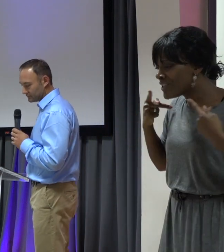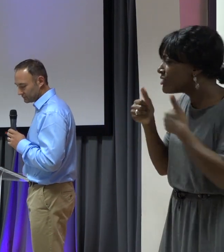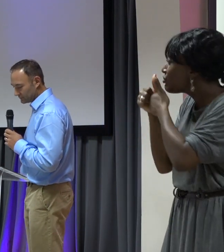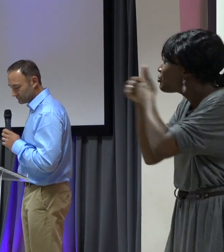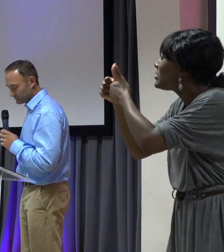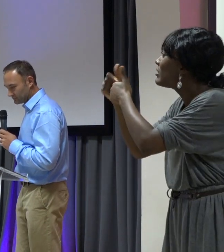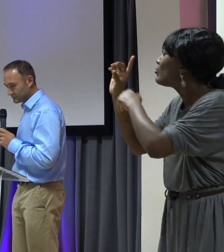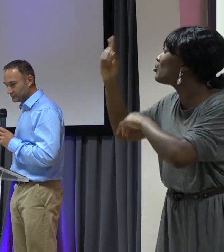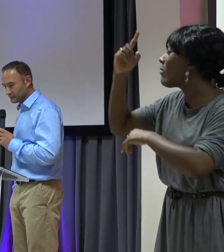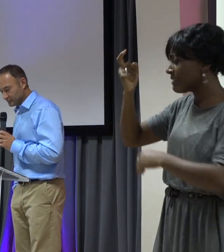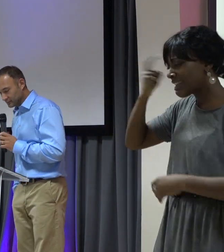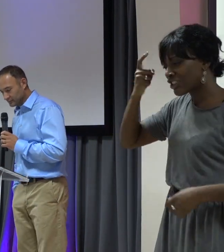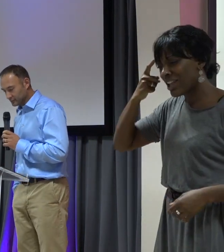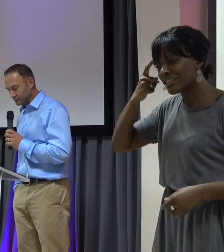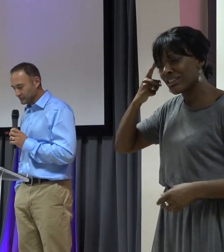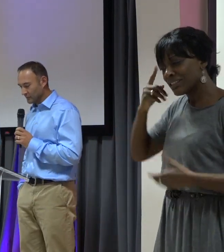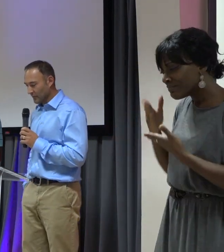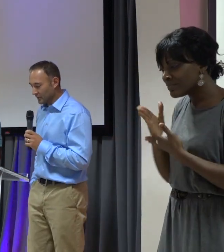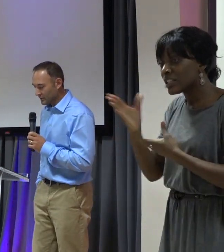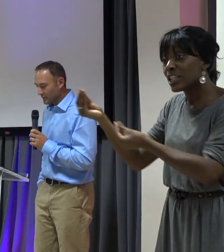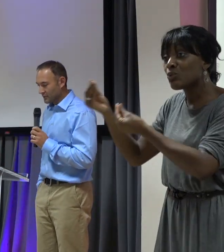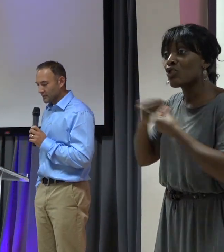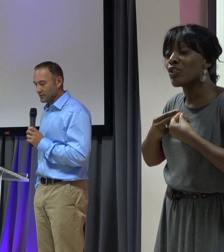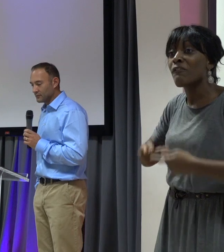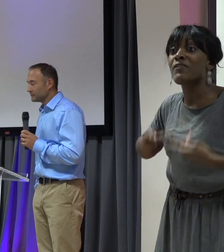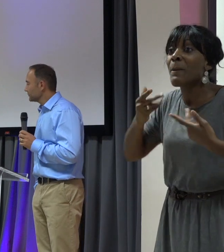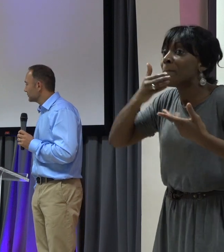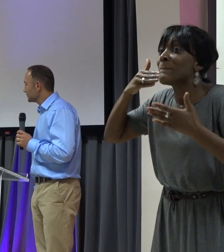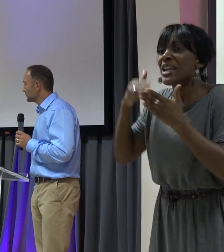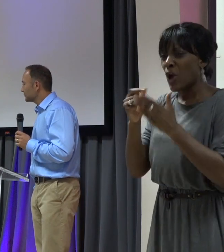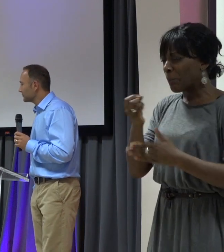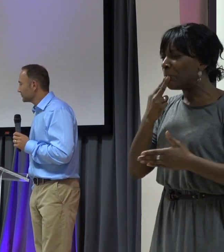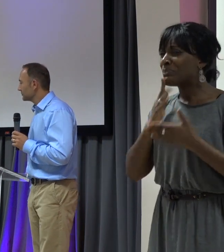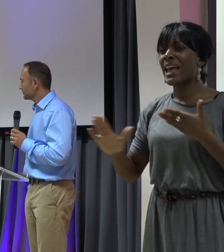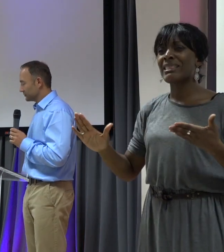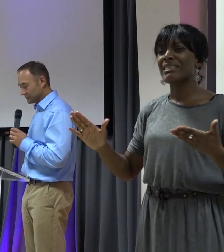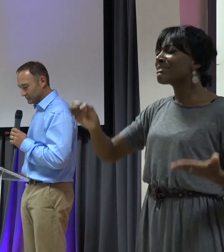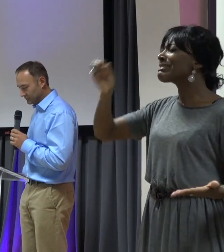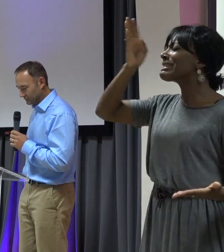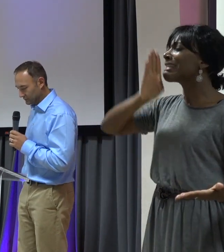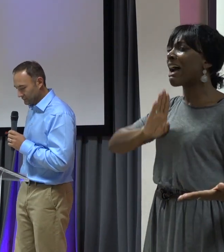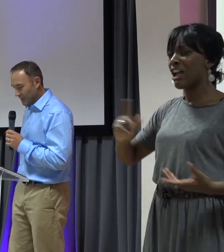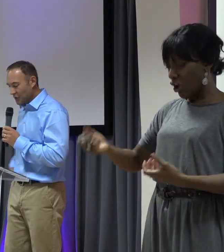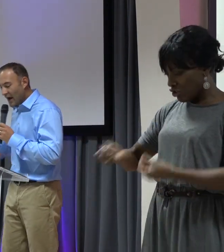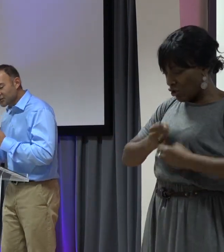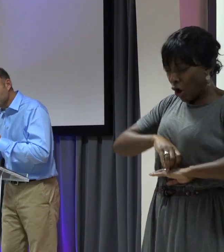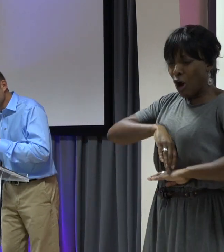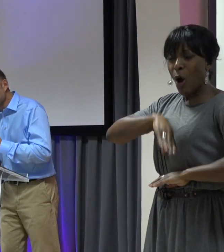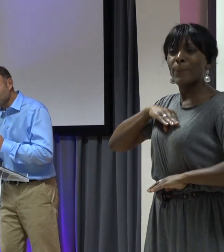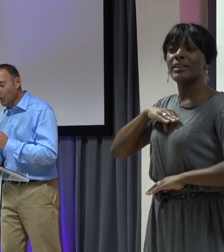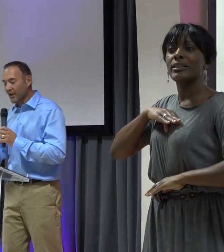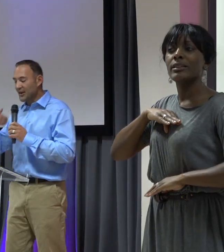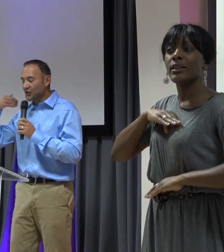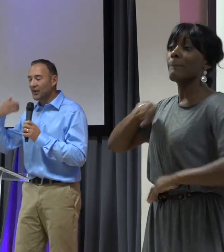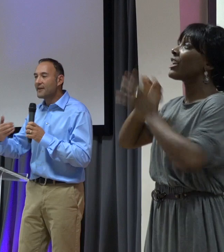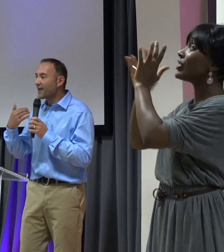sagesse nous emmène à une vie saine et remplie. So ask yourself